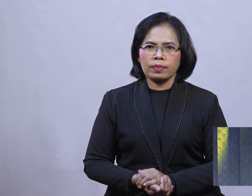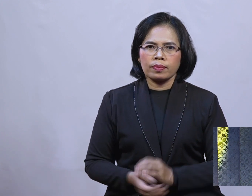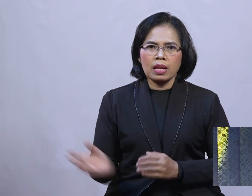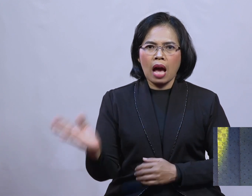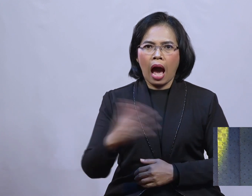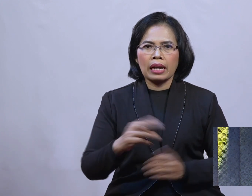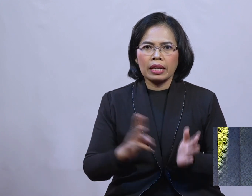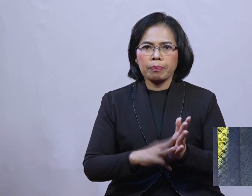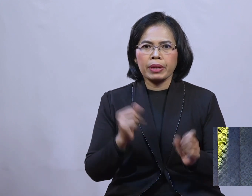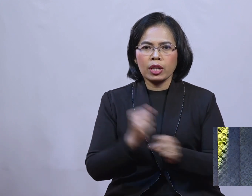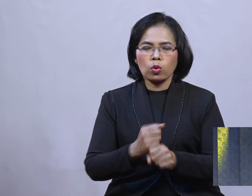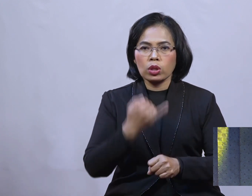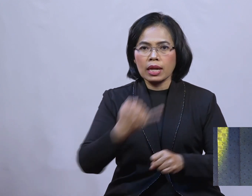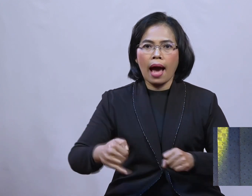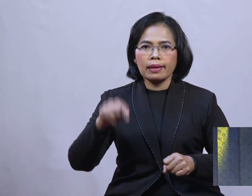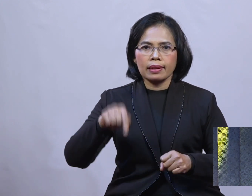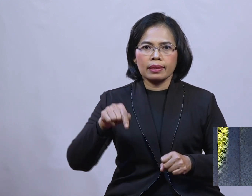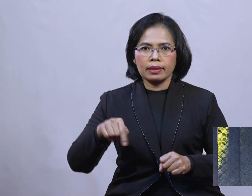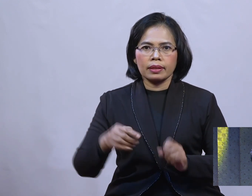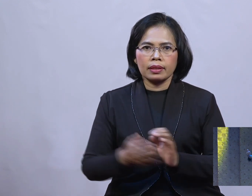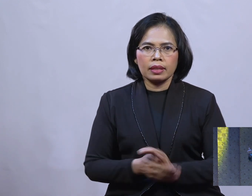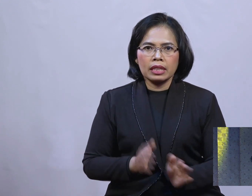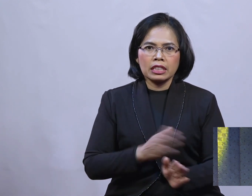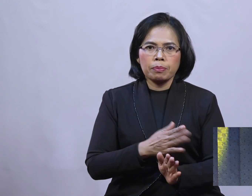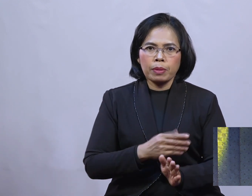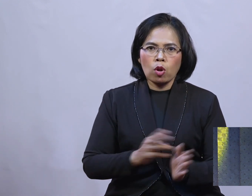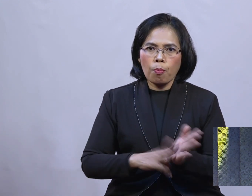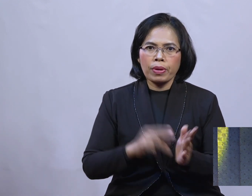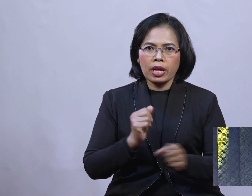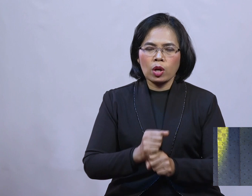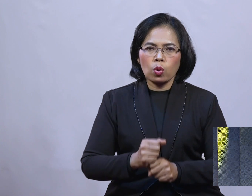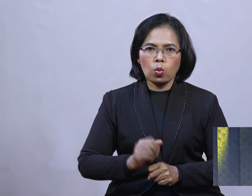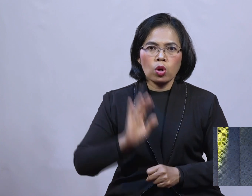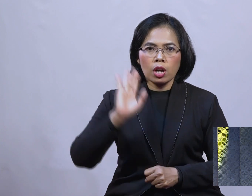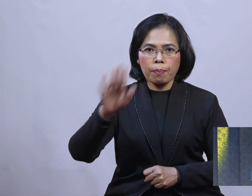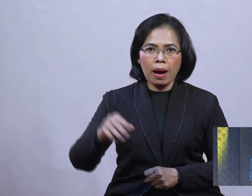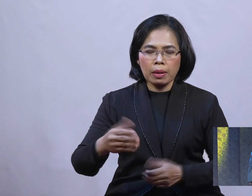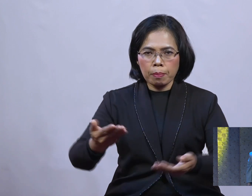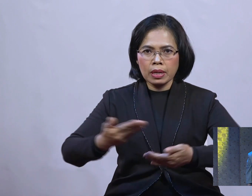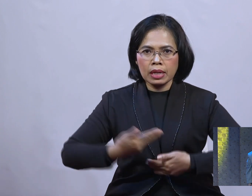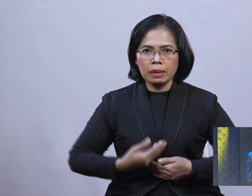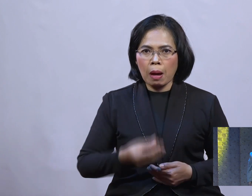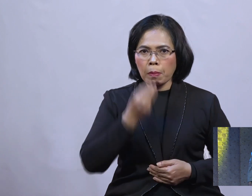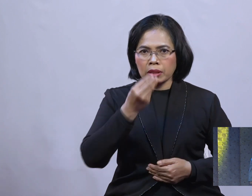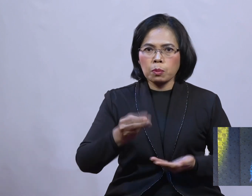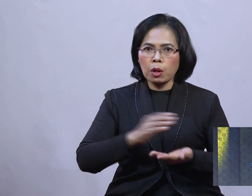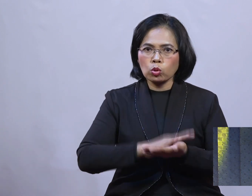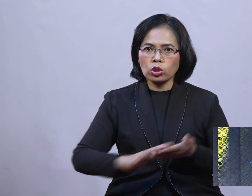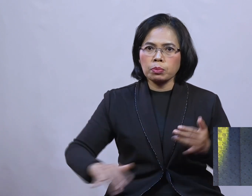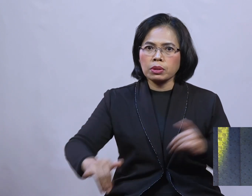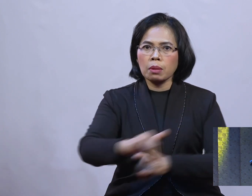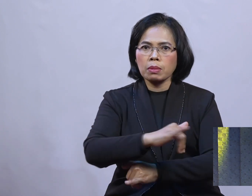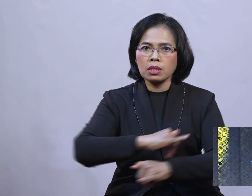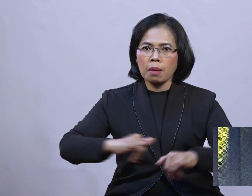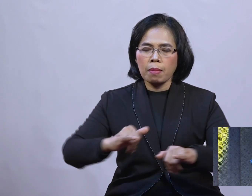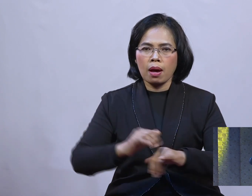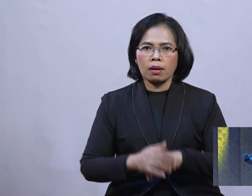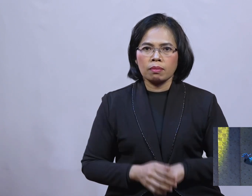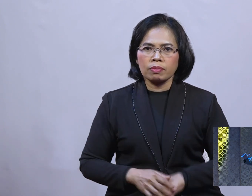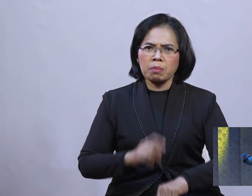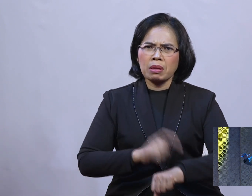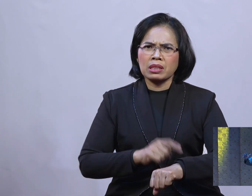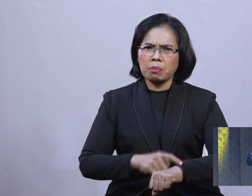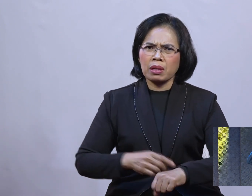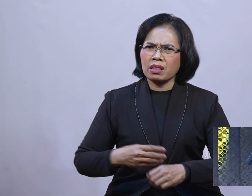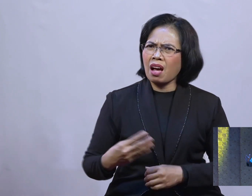Hai di hari minggu terakhir Hai sebelum minggu depan kita akan menerima perjamuan Suci bersama-sama bakal ini masa-masa kita